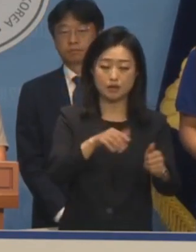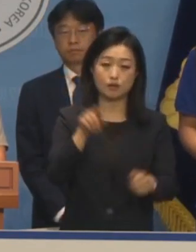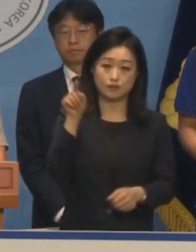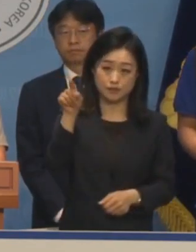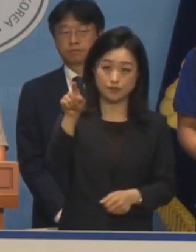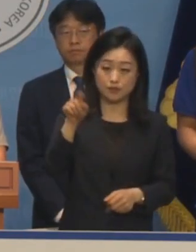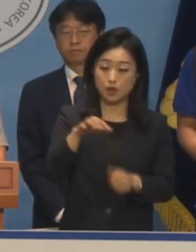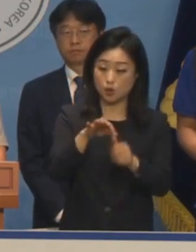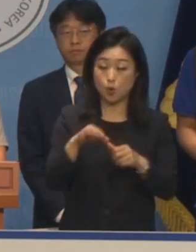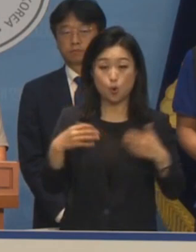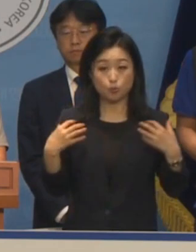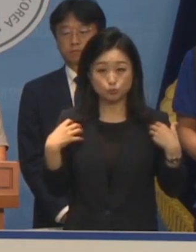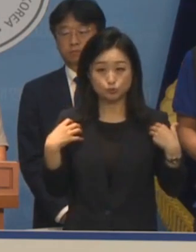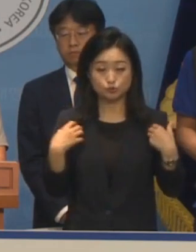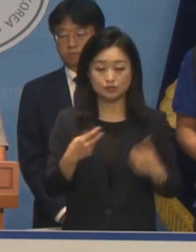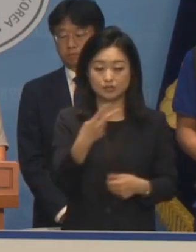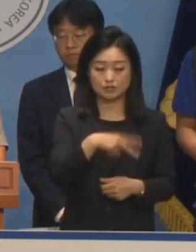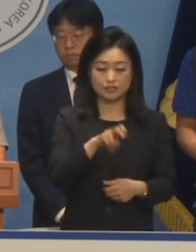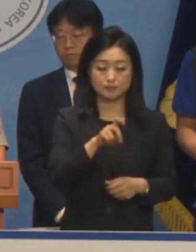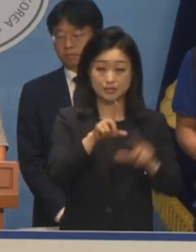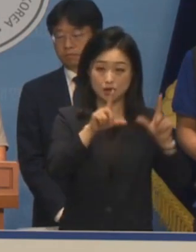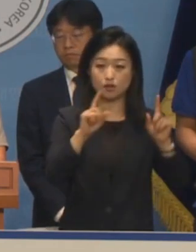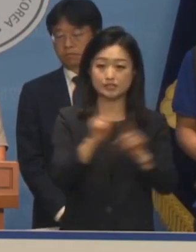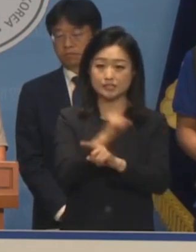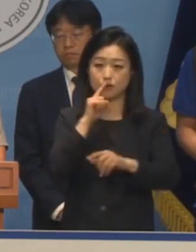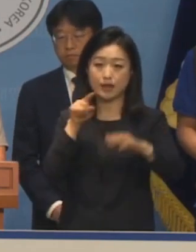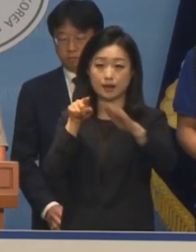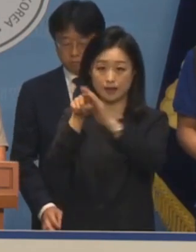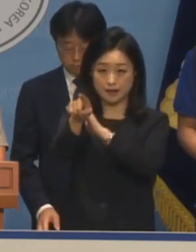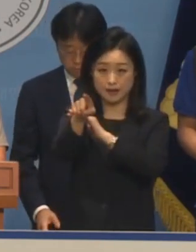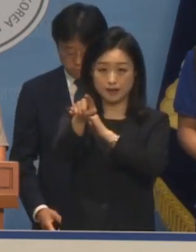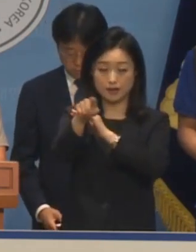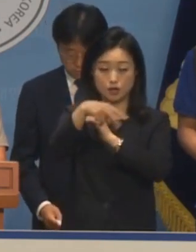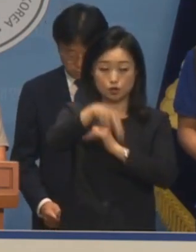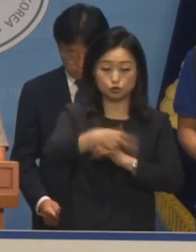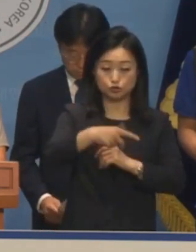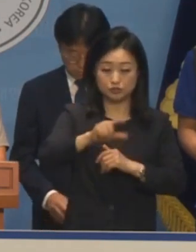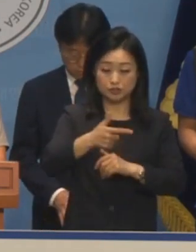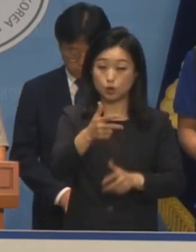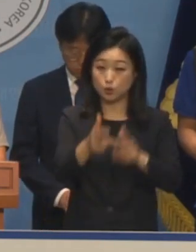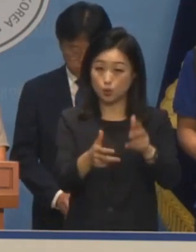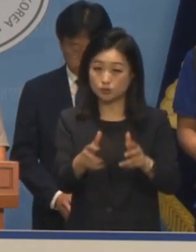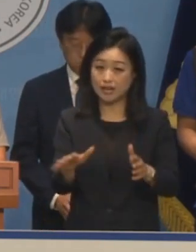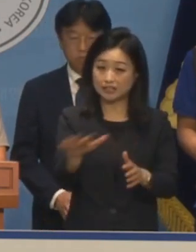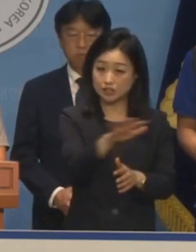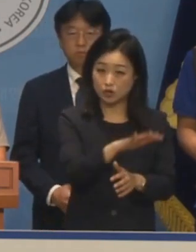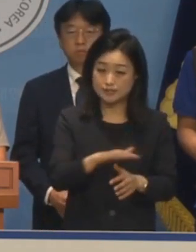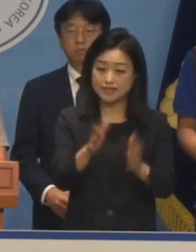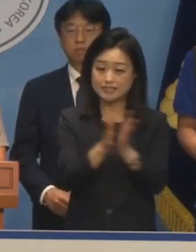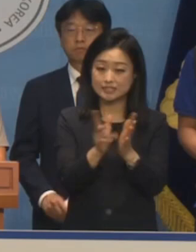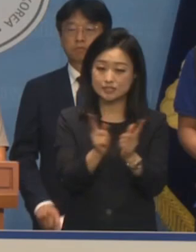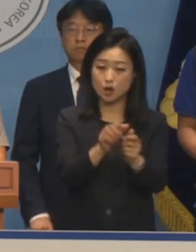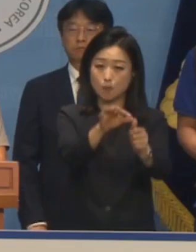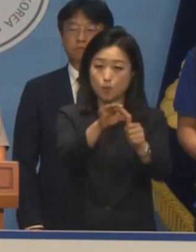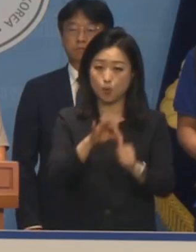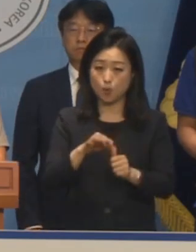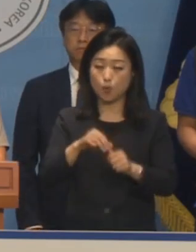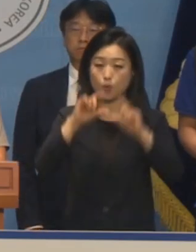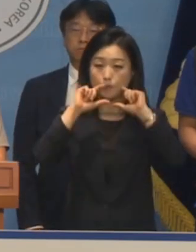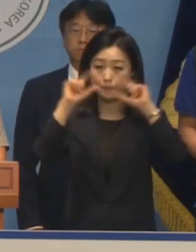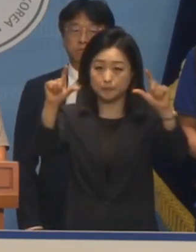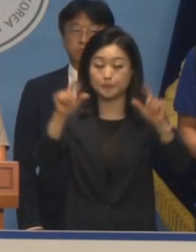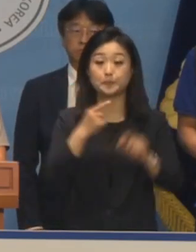고용노동부는 2021년 시정 명령을 통해 순천공장 전체 공정에 대해 직접 고용을 명령한 바